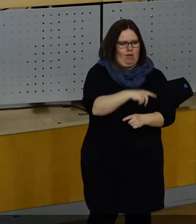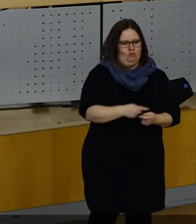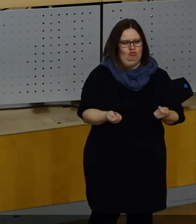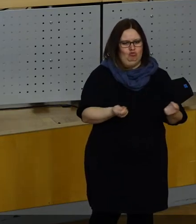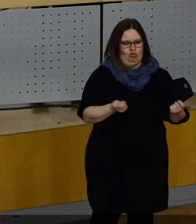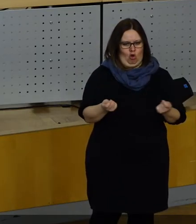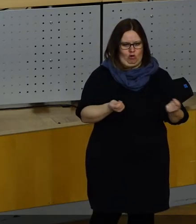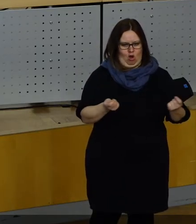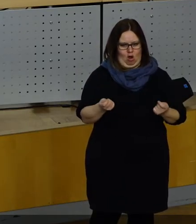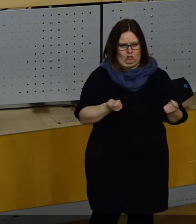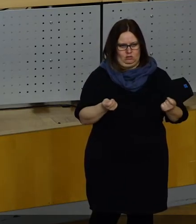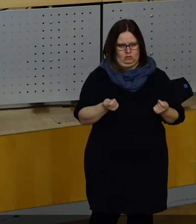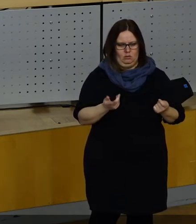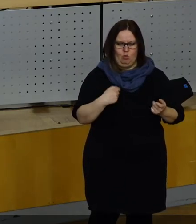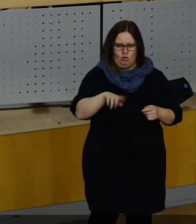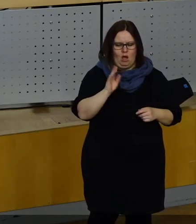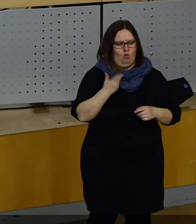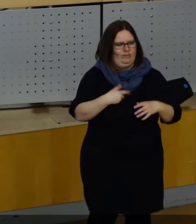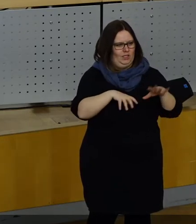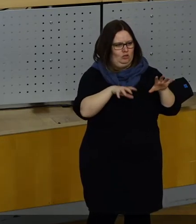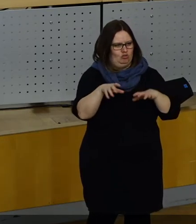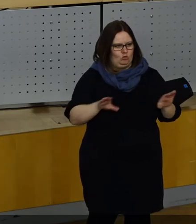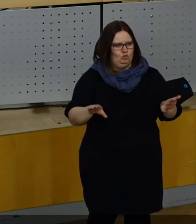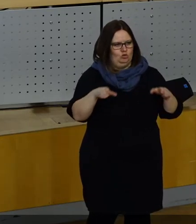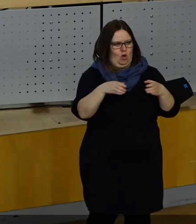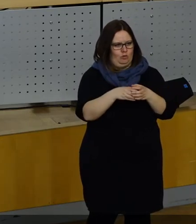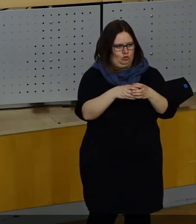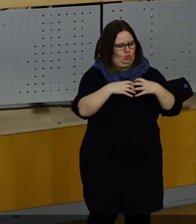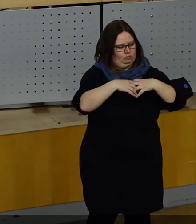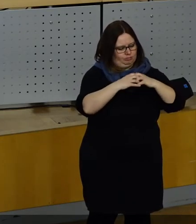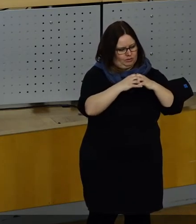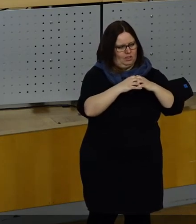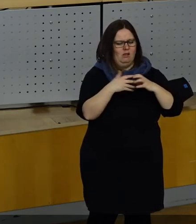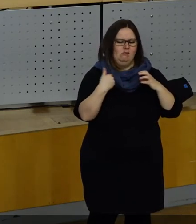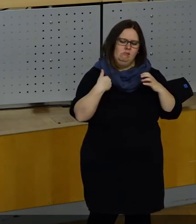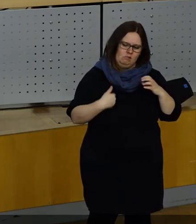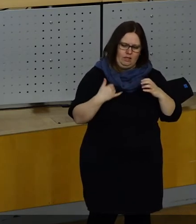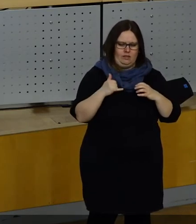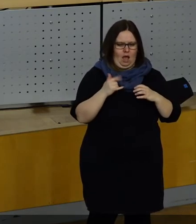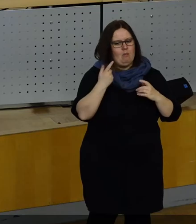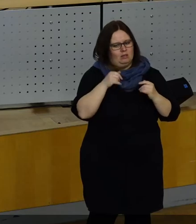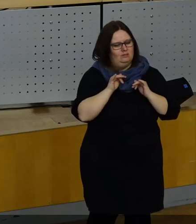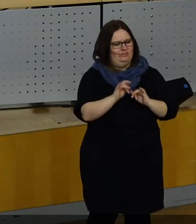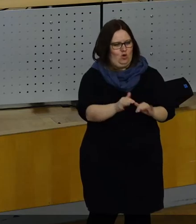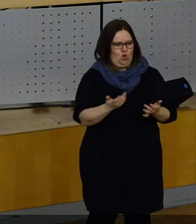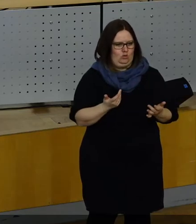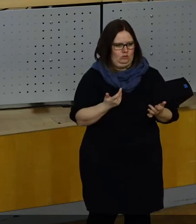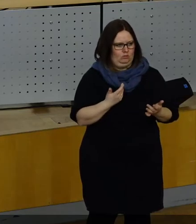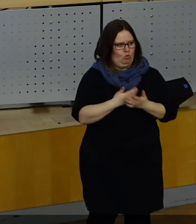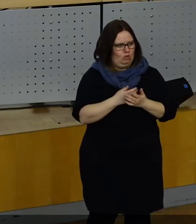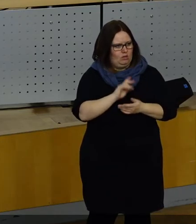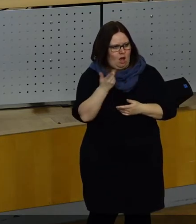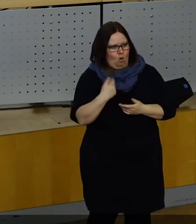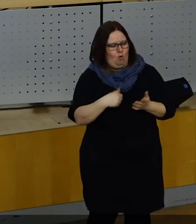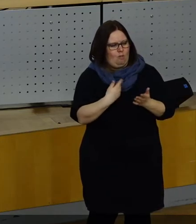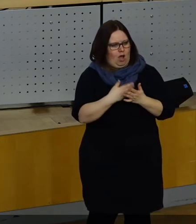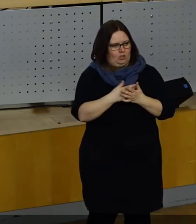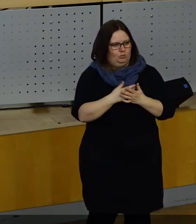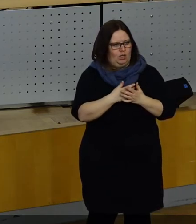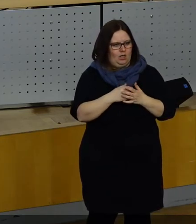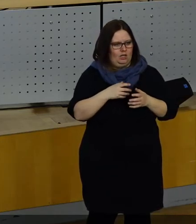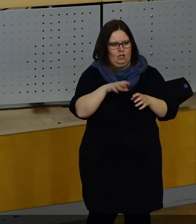Wir haben die Gestaltungskommission ins Leben gerufen. Ja, sie ist mühsam, aber sie ist ein Instrument, was wirkt. Wir haben Gestaltungs- und Erhaltungssatzung